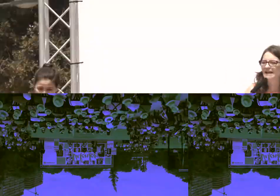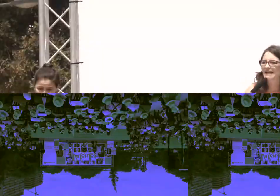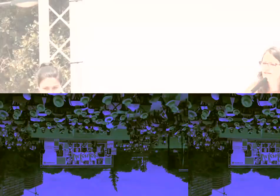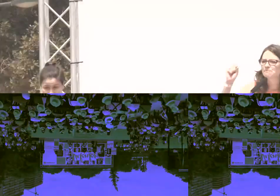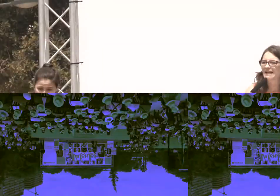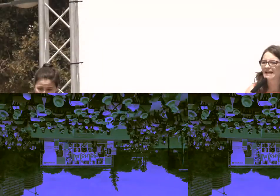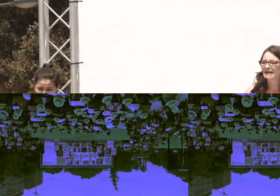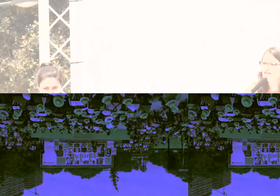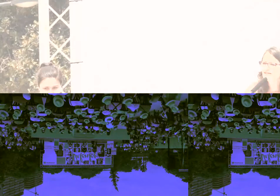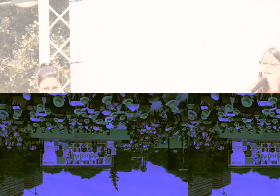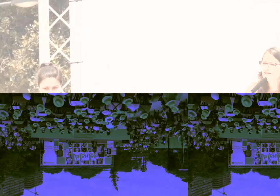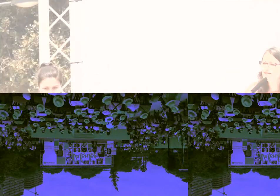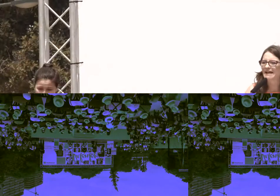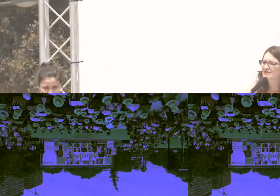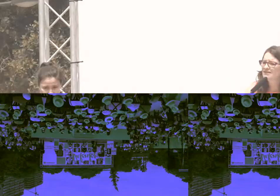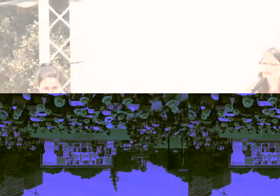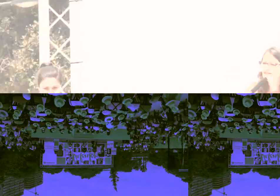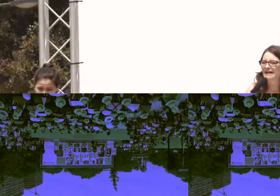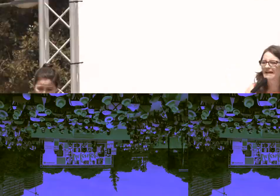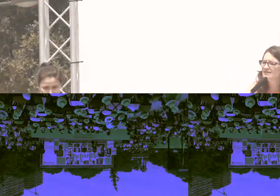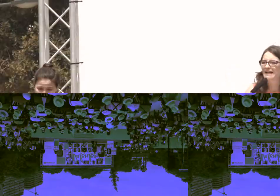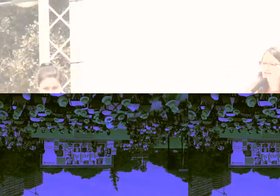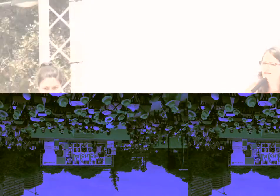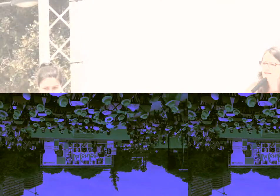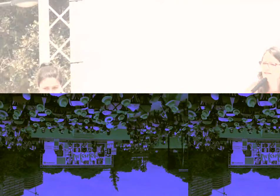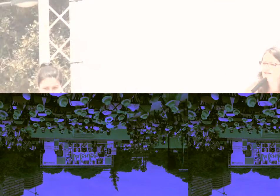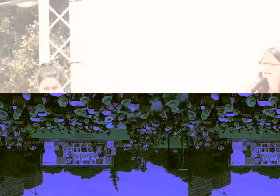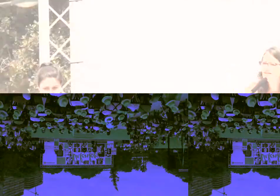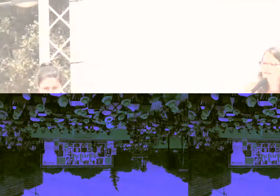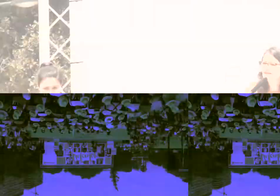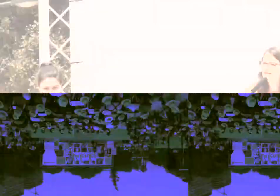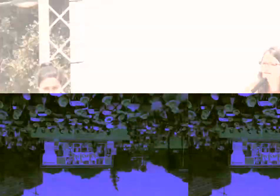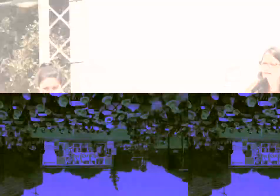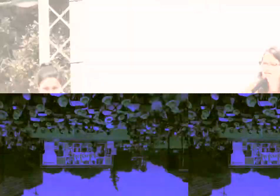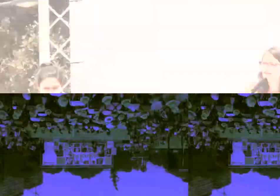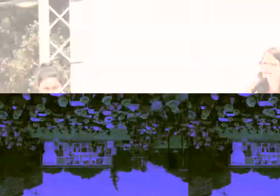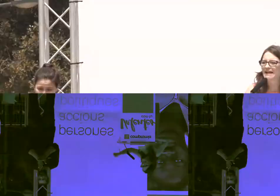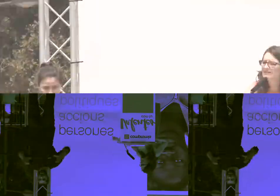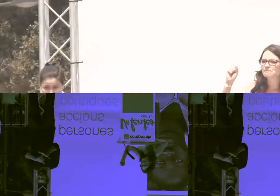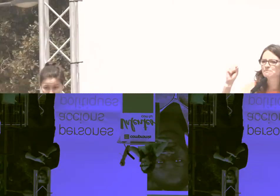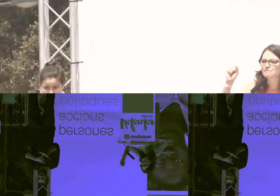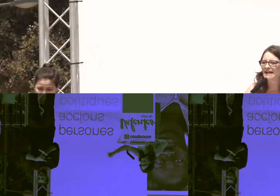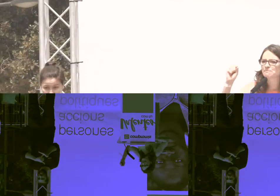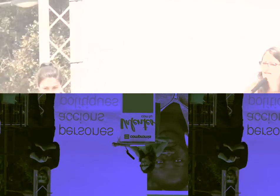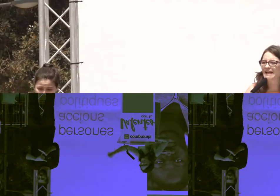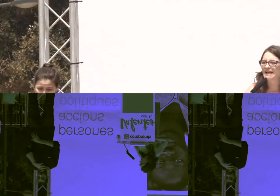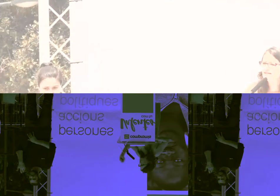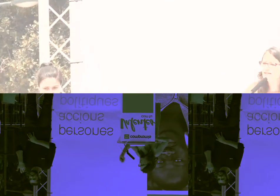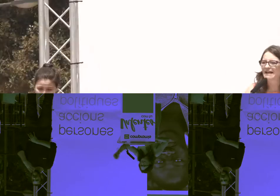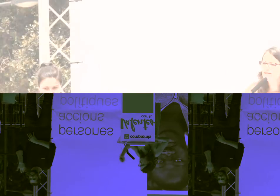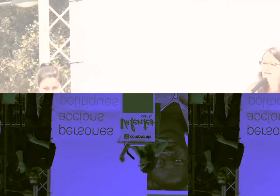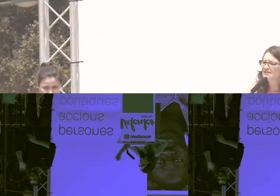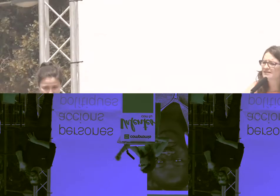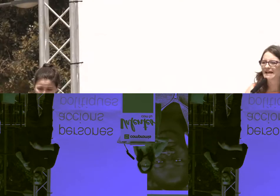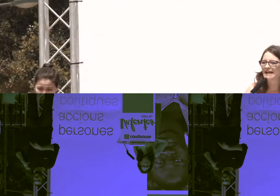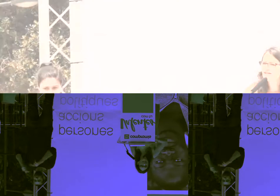En 2015 es condenava a centenars de xiquets i xiquetes als barracons. Avui, en 2017, ja n'hi ha 30 obres en marxa i moltes més que anem